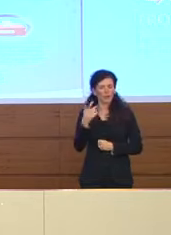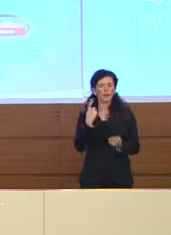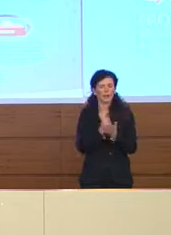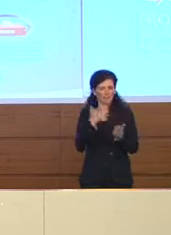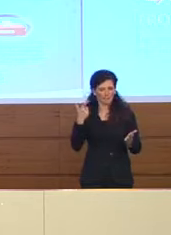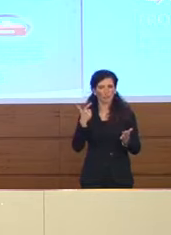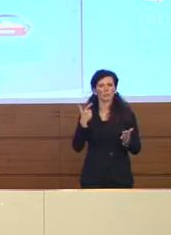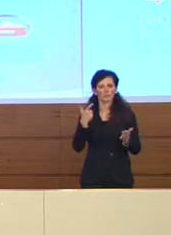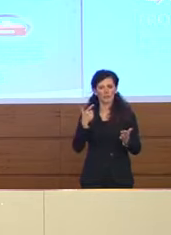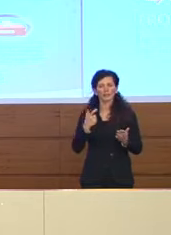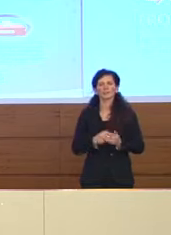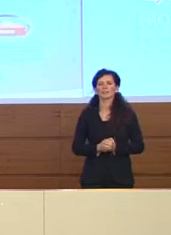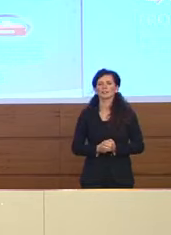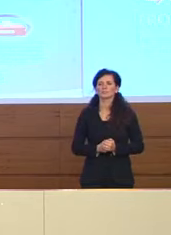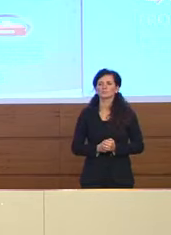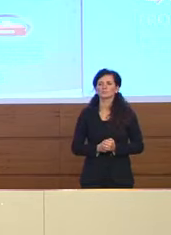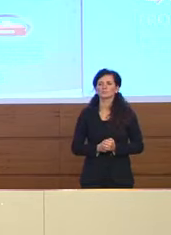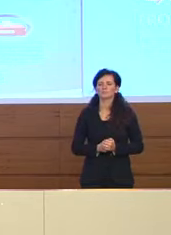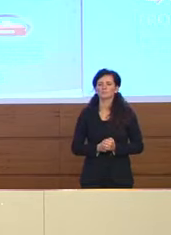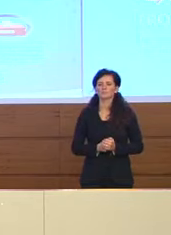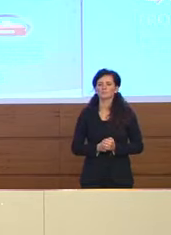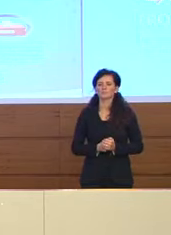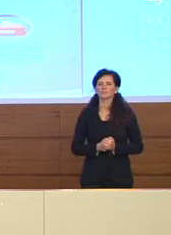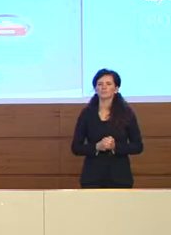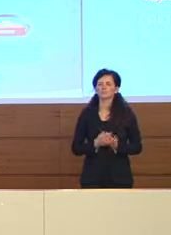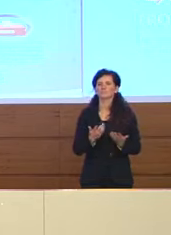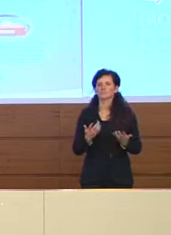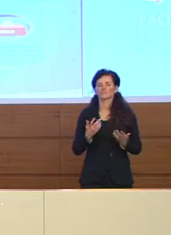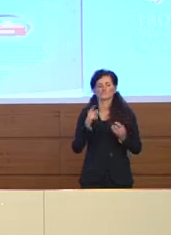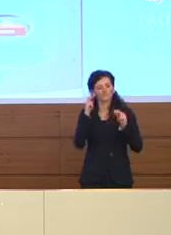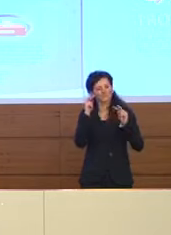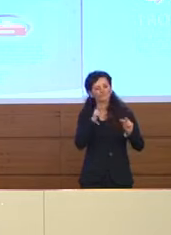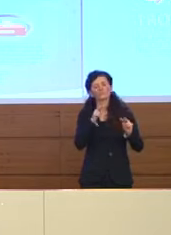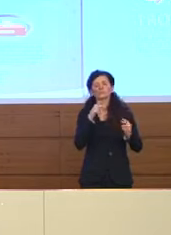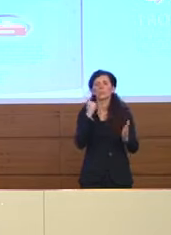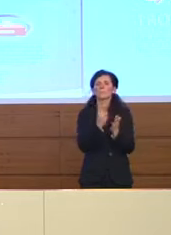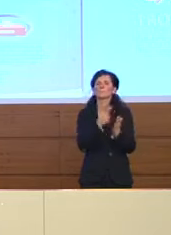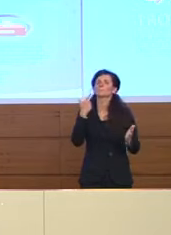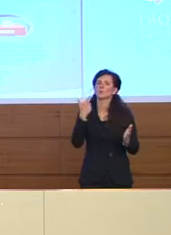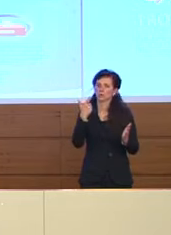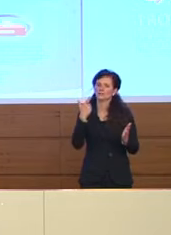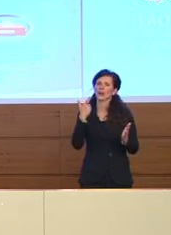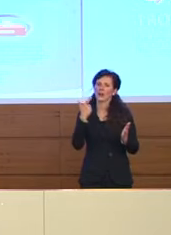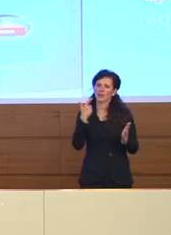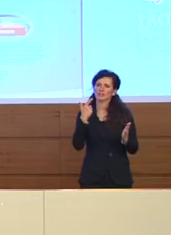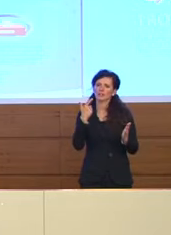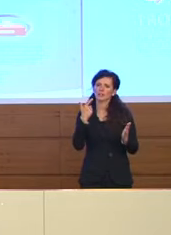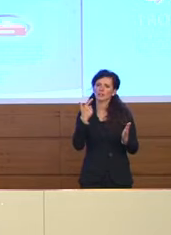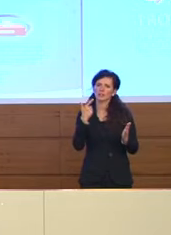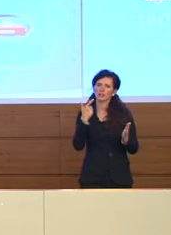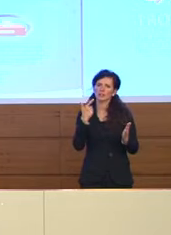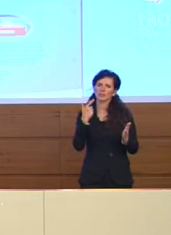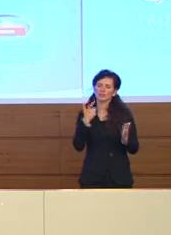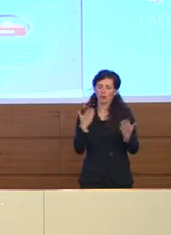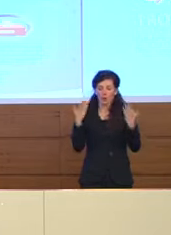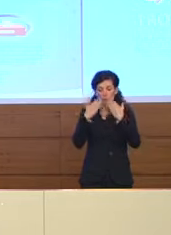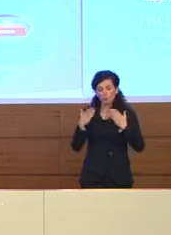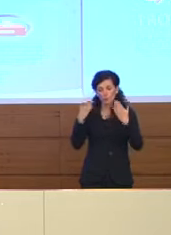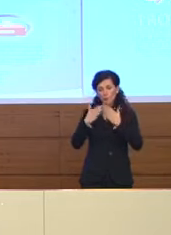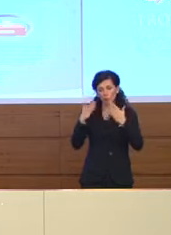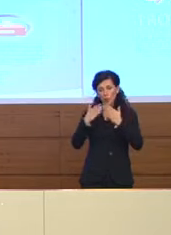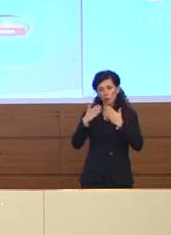sottolineare gli aspetti che pertengono a gli studi clinici